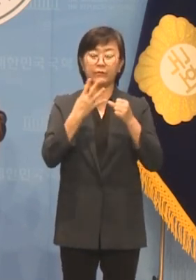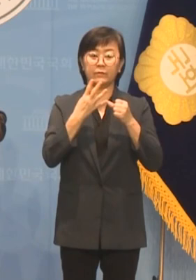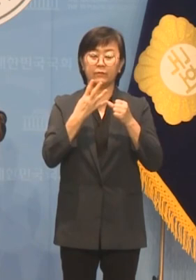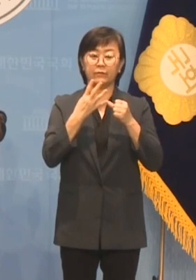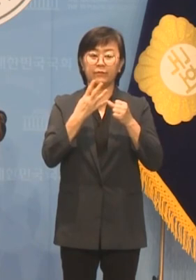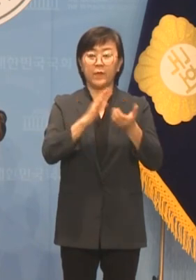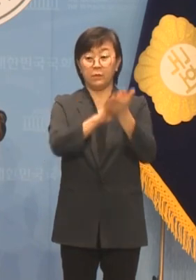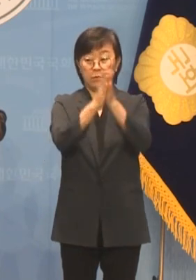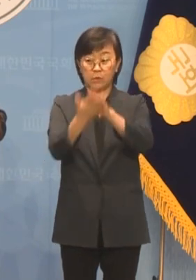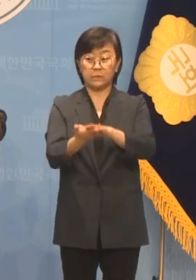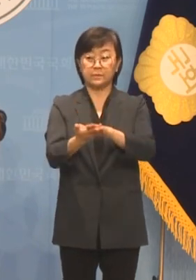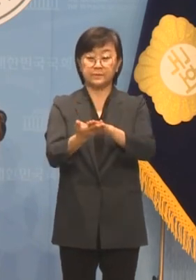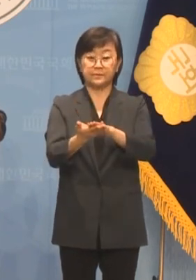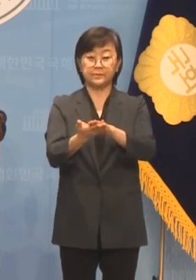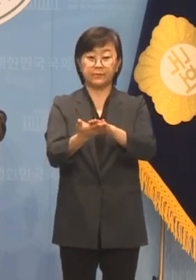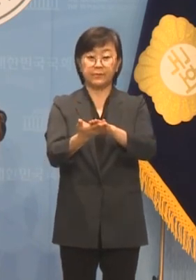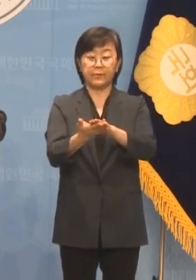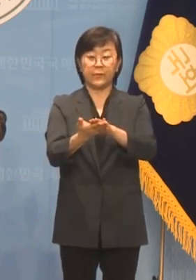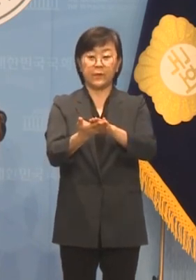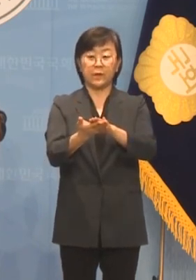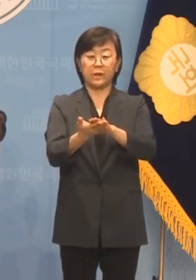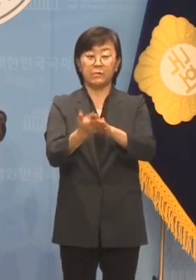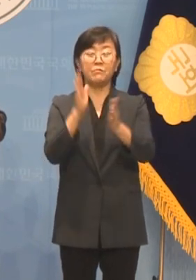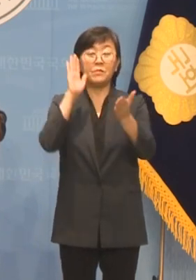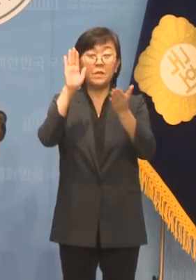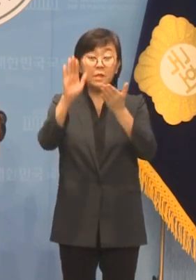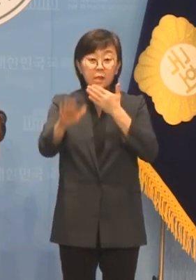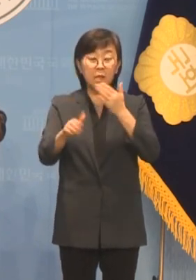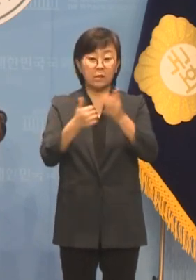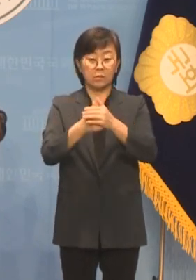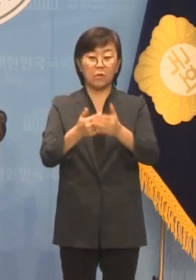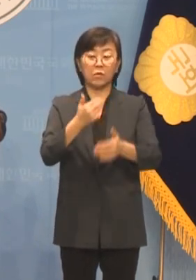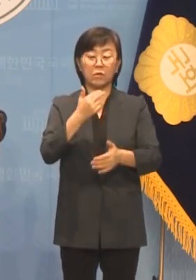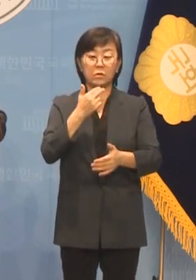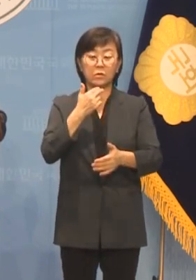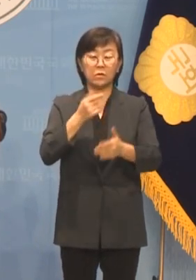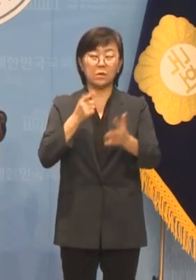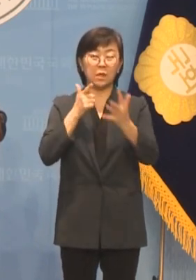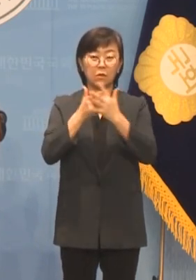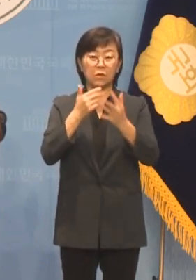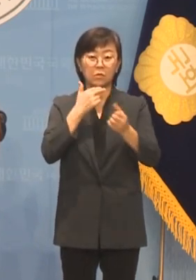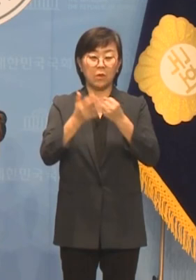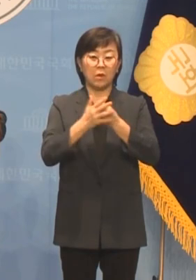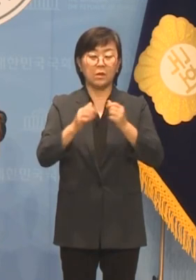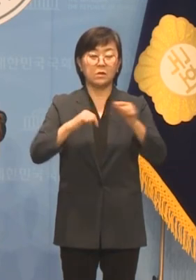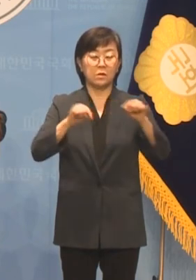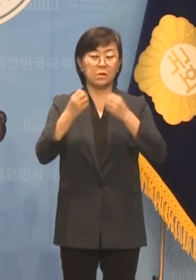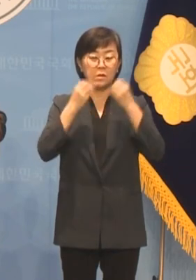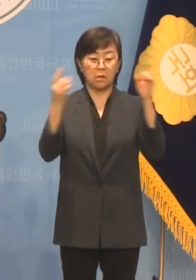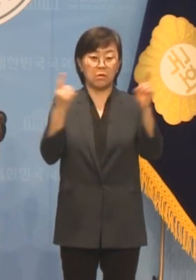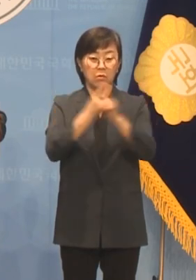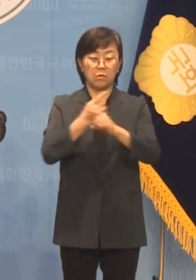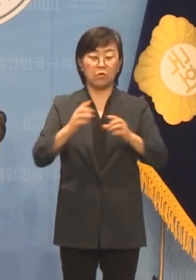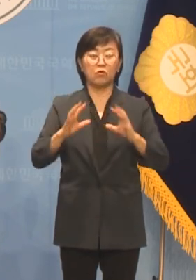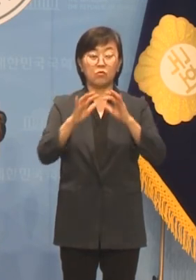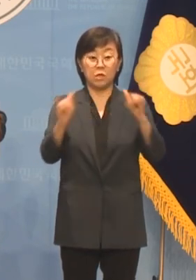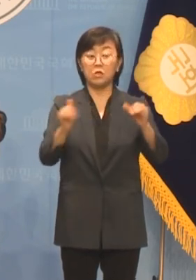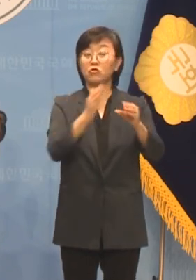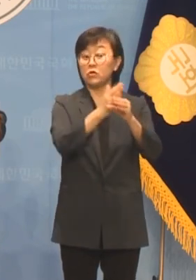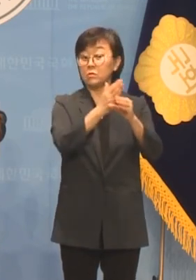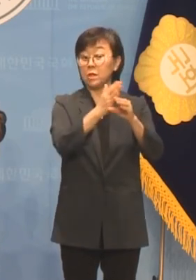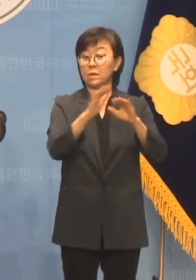번째, 변화입니다. 민의가 왜곡되지 않는 정치 개혁으로 만드는 주권